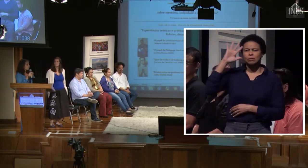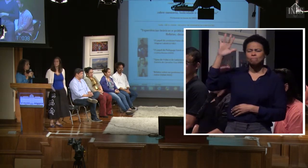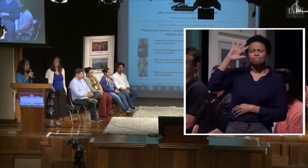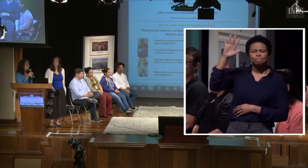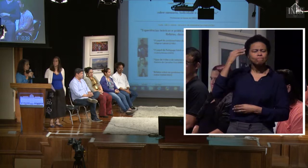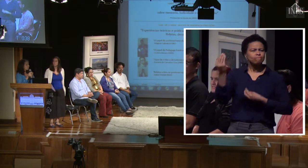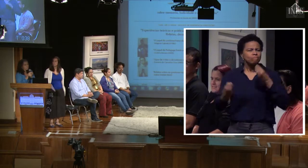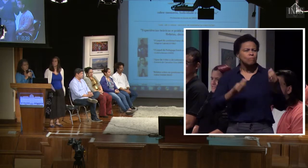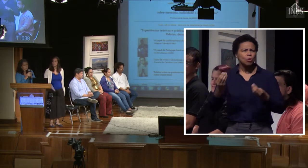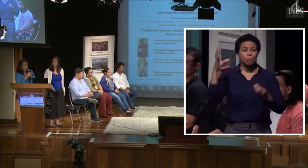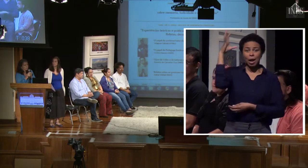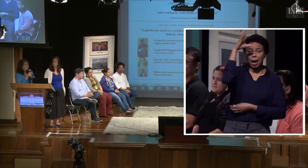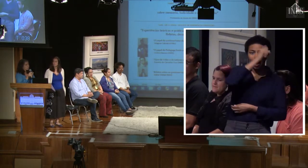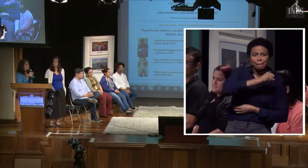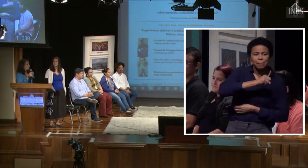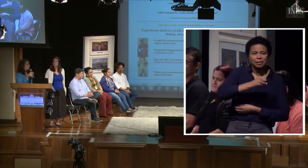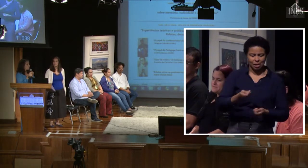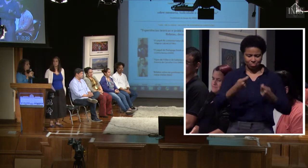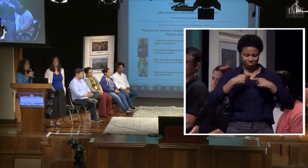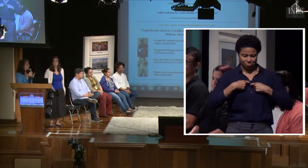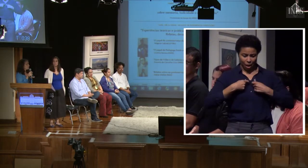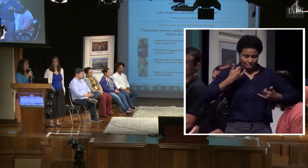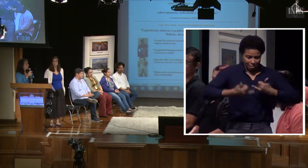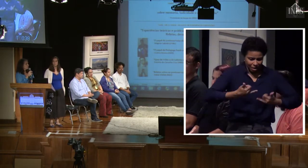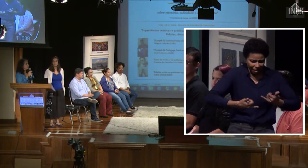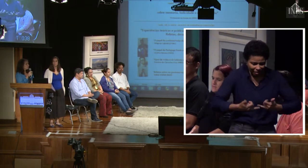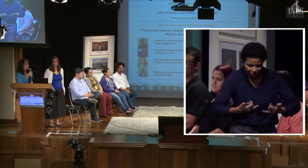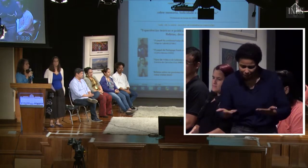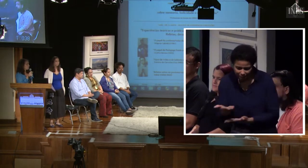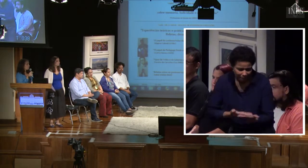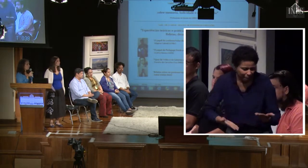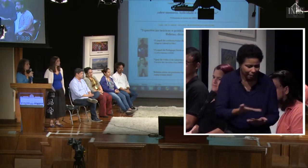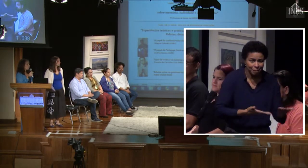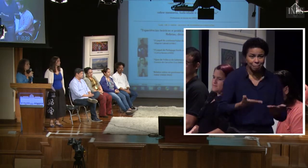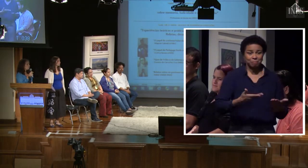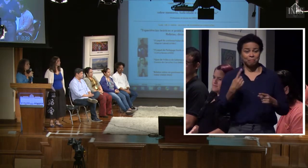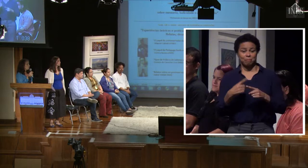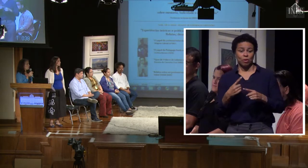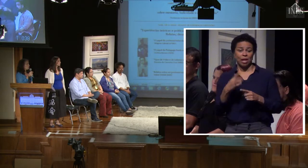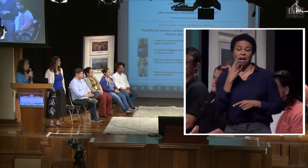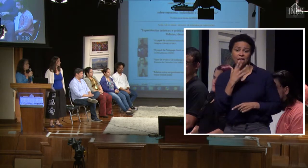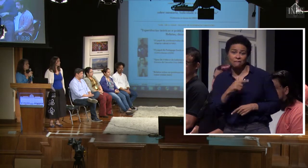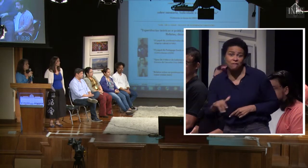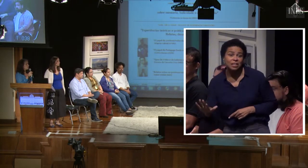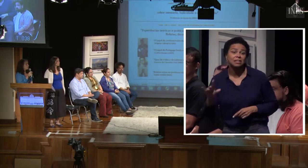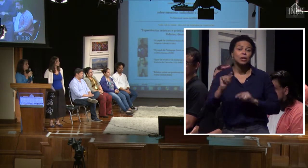como aprender brincando, né? E assim, a Aliança pela Infância comemora todo ano uma semana que é a